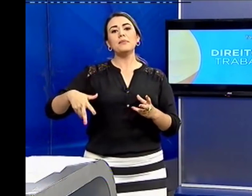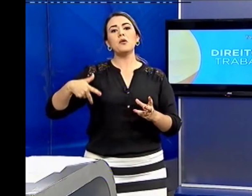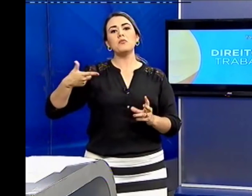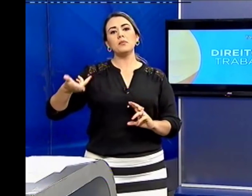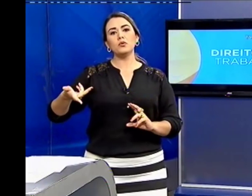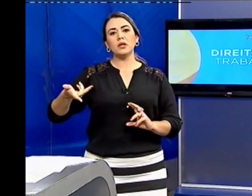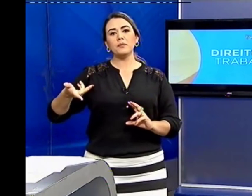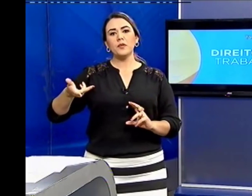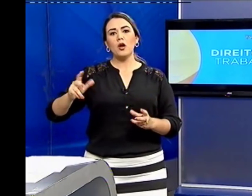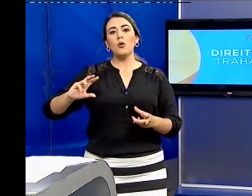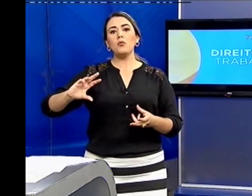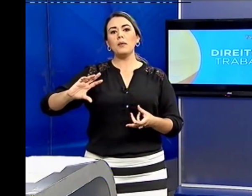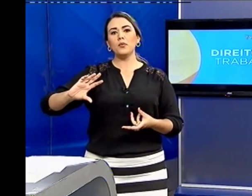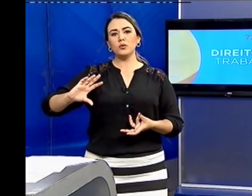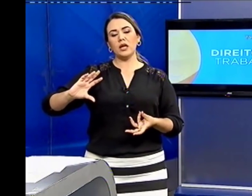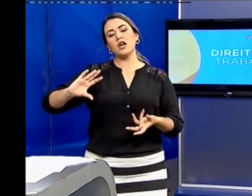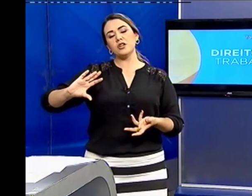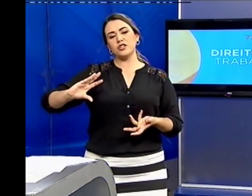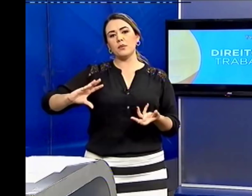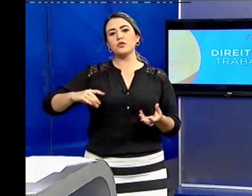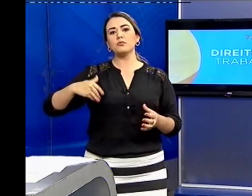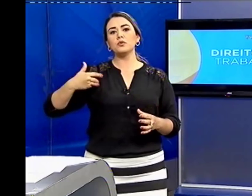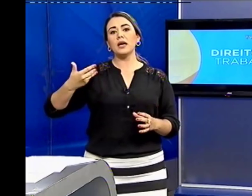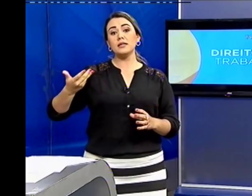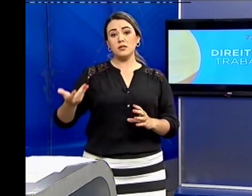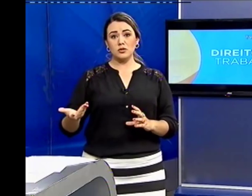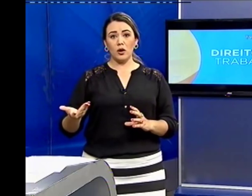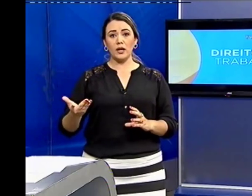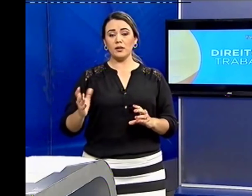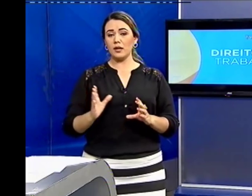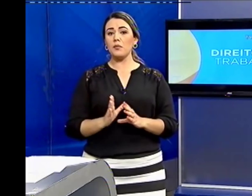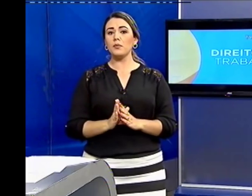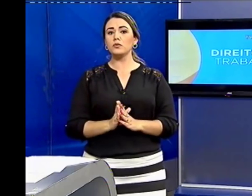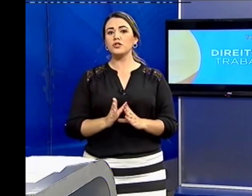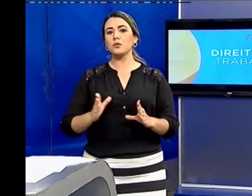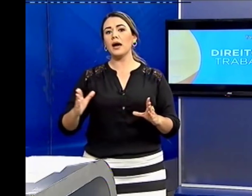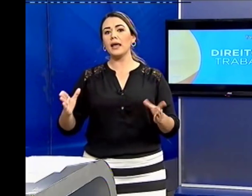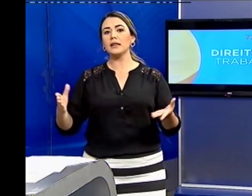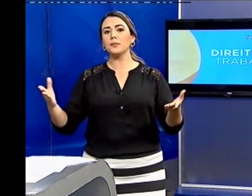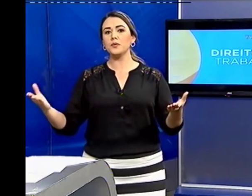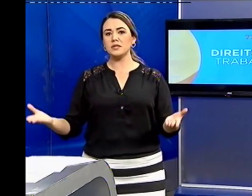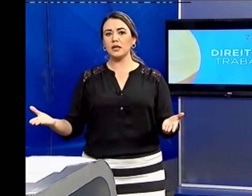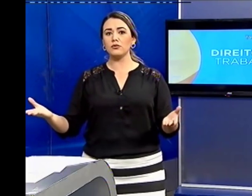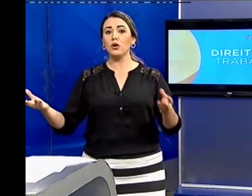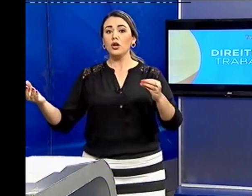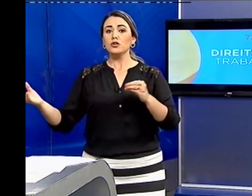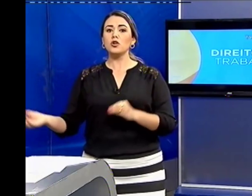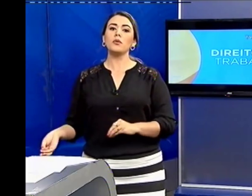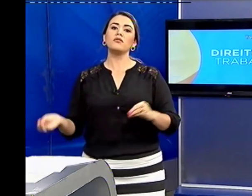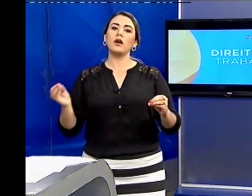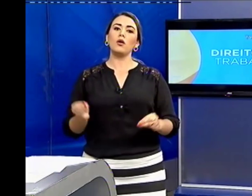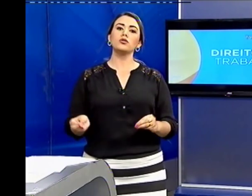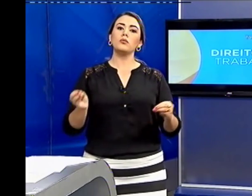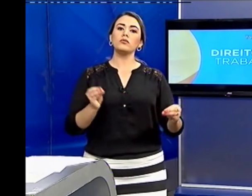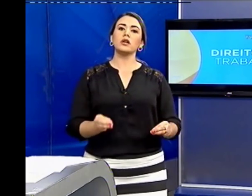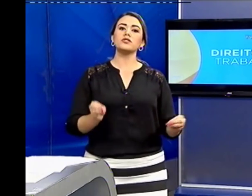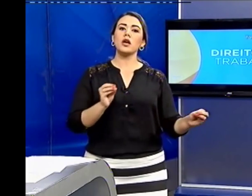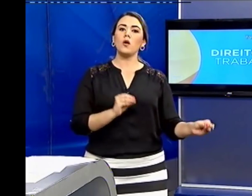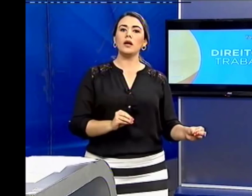recebeu uma multa que a gente chama de multa rescisória, que é uma multa de 40% sobre o valor do montante